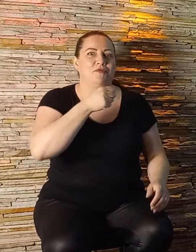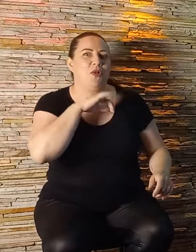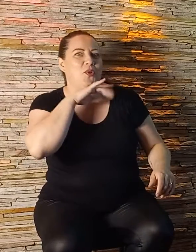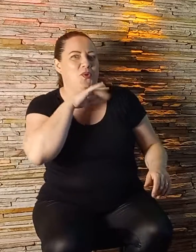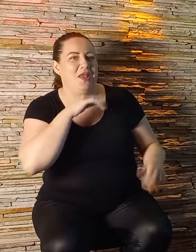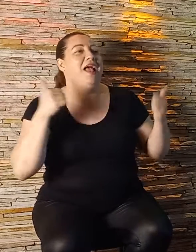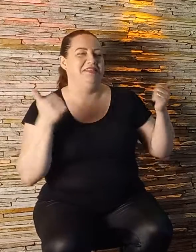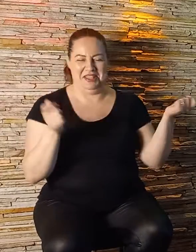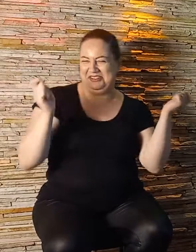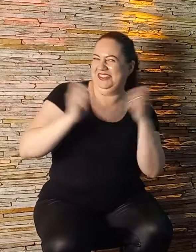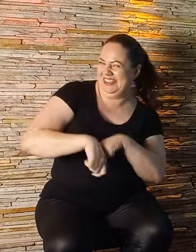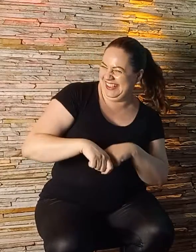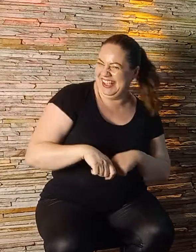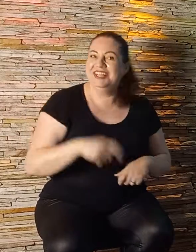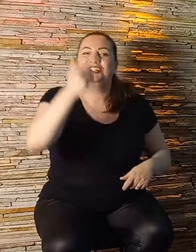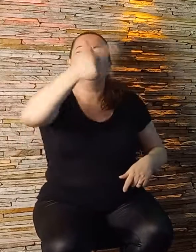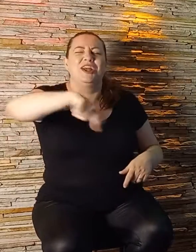microfone